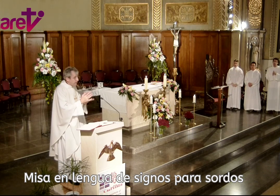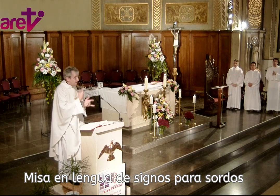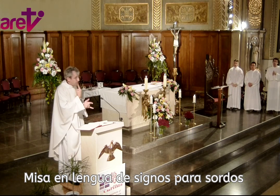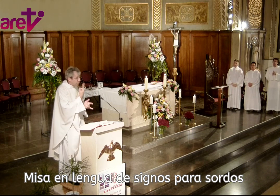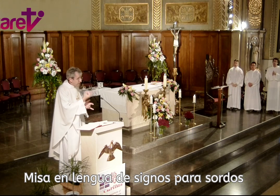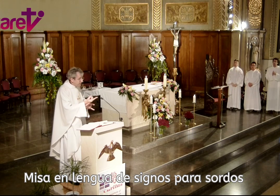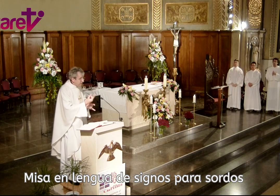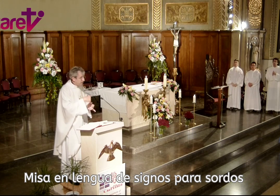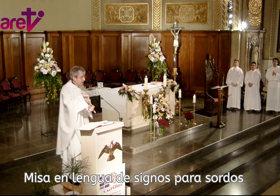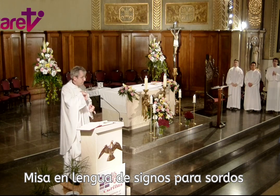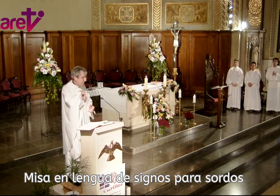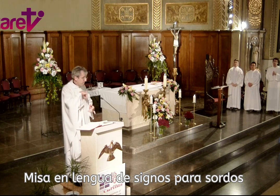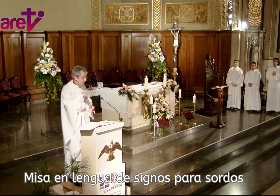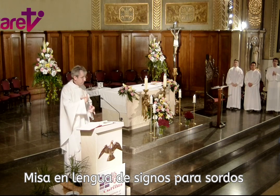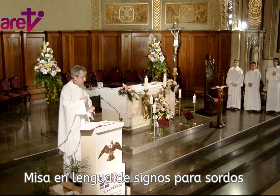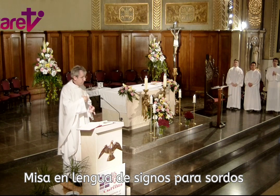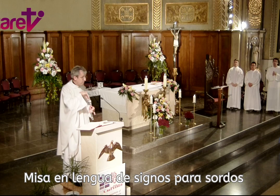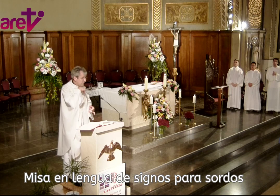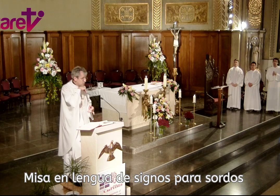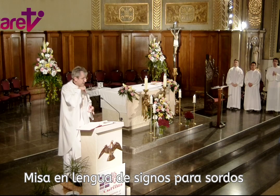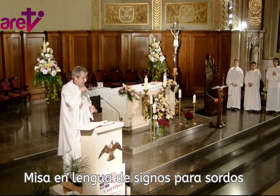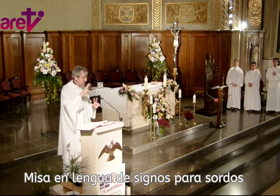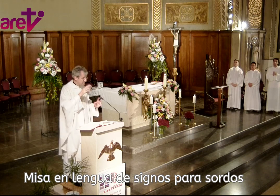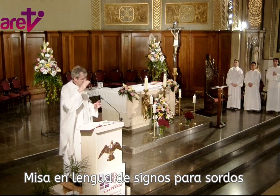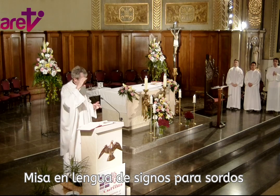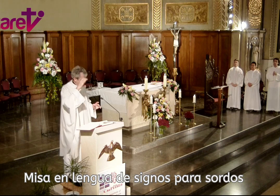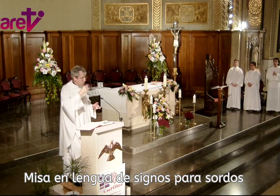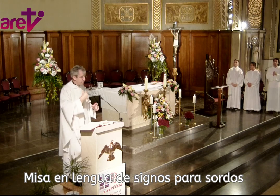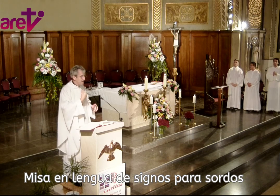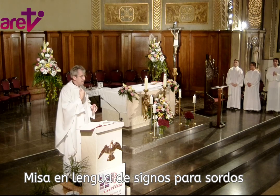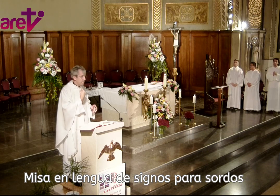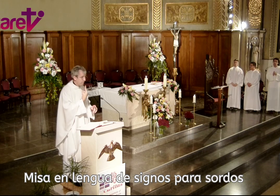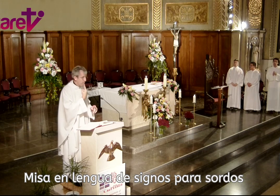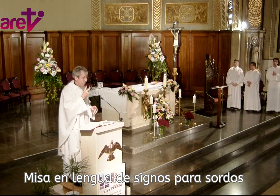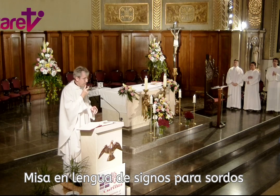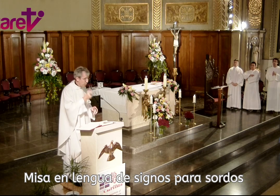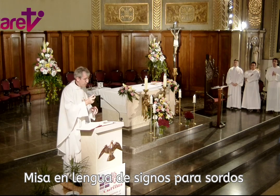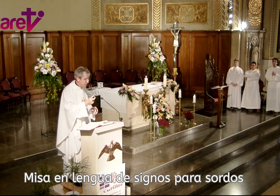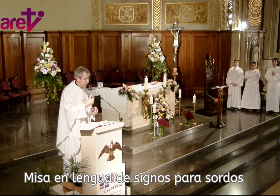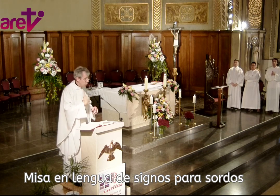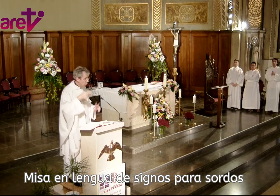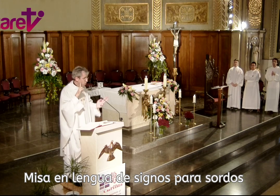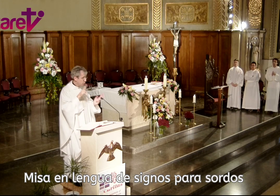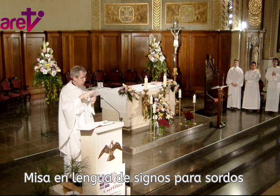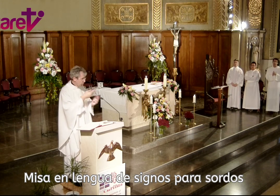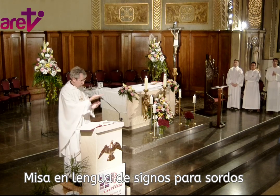El Señor dice: mis ovejas escuchan mi voz, yo